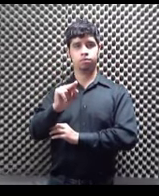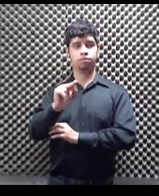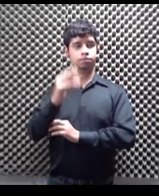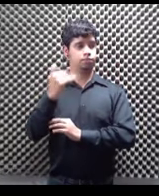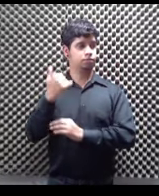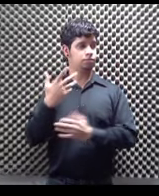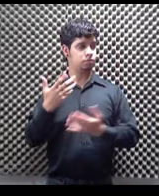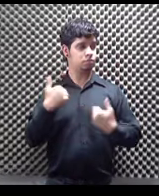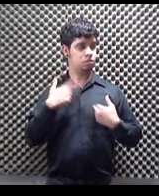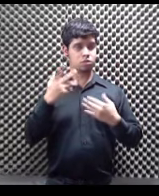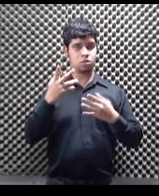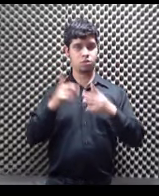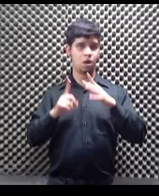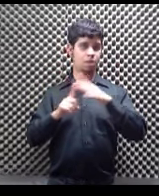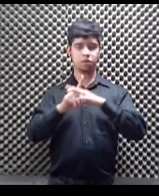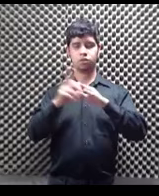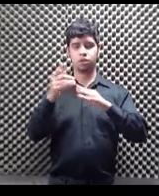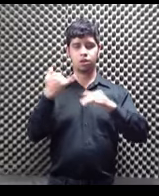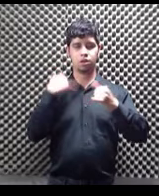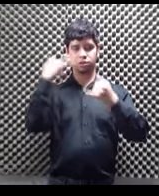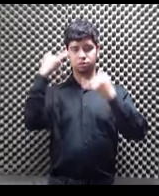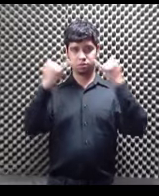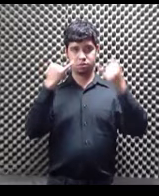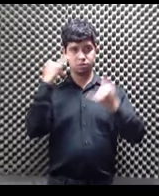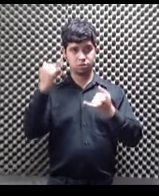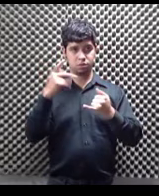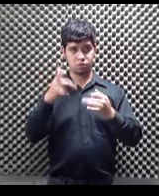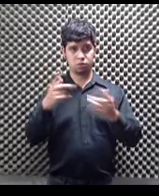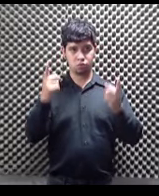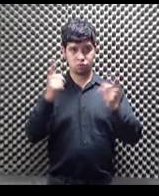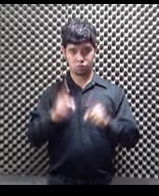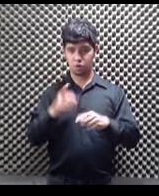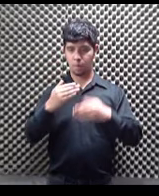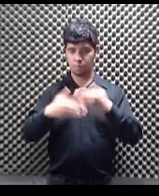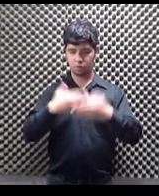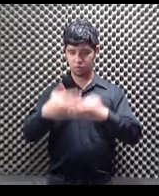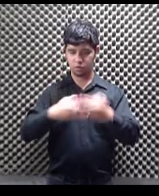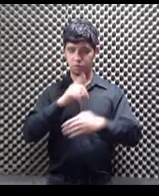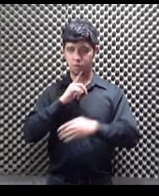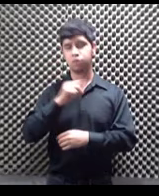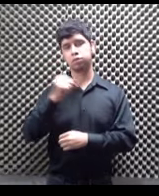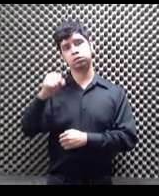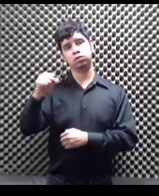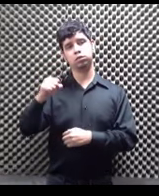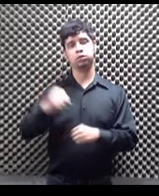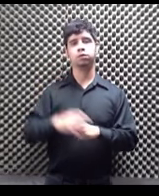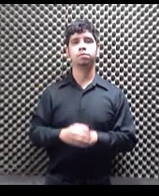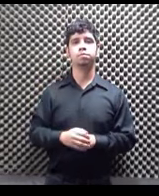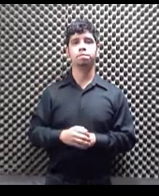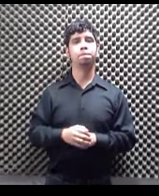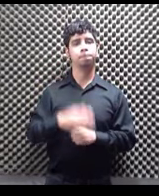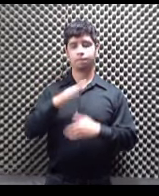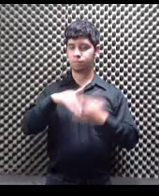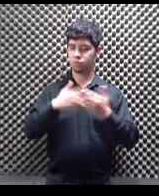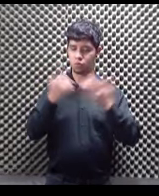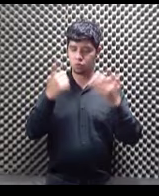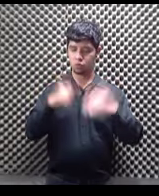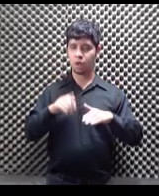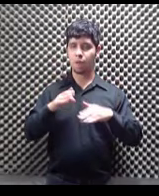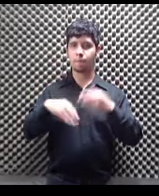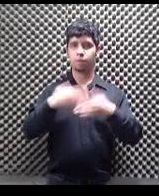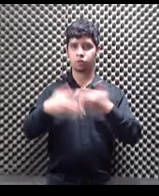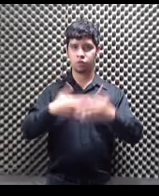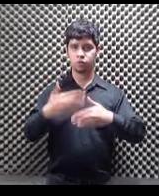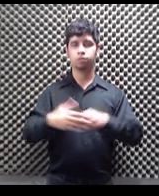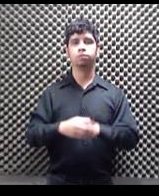fue brotando. Yo le decía... Y eso surgió en el proceso. En el proceso, exacto. Eso surge en el proceso. Yo